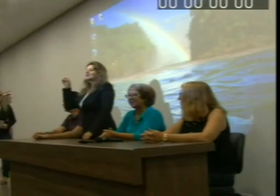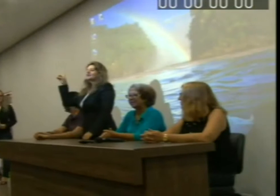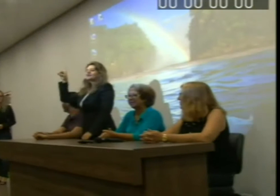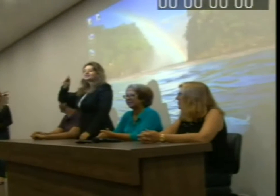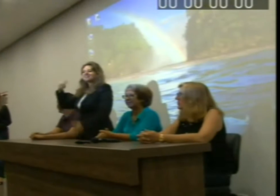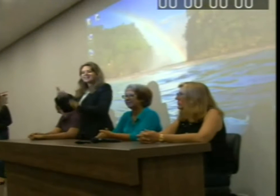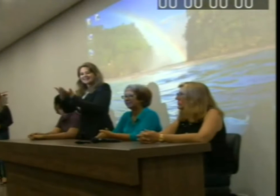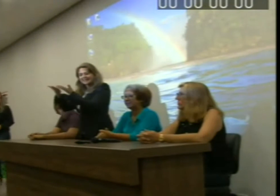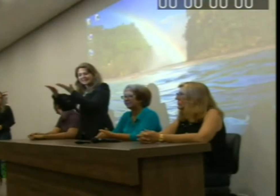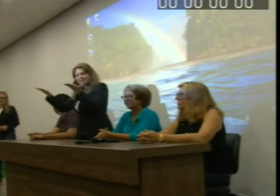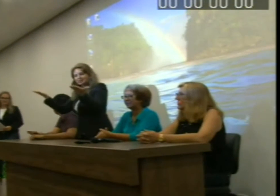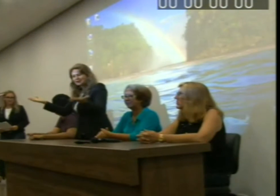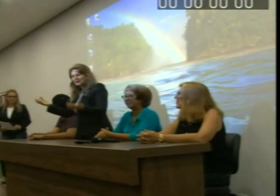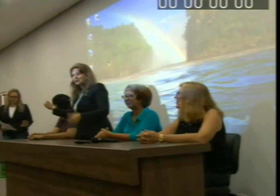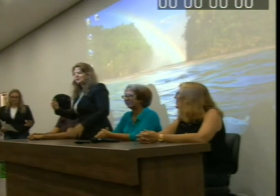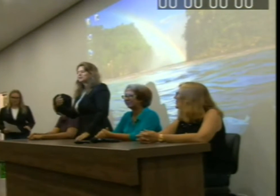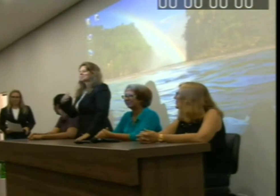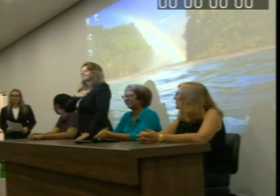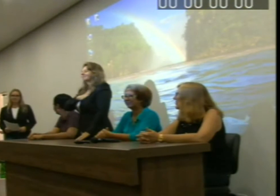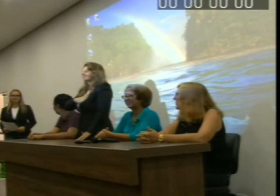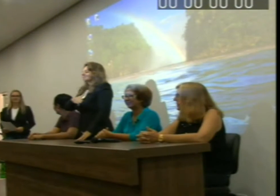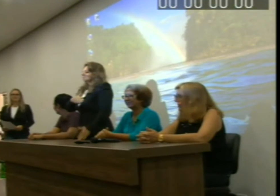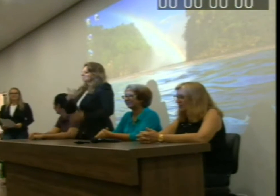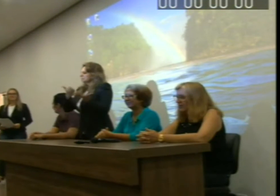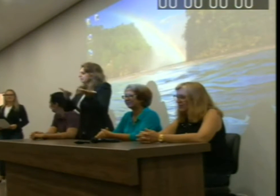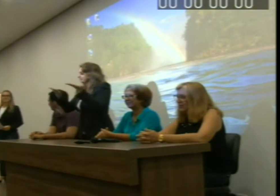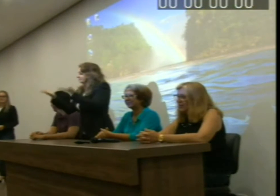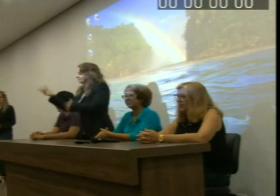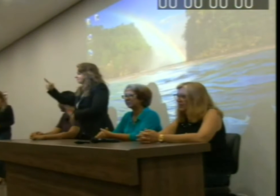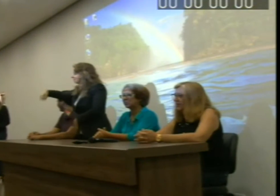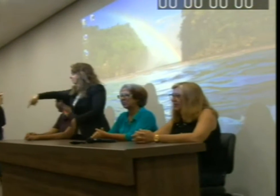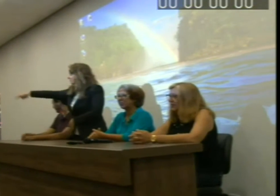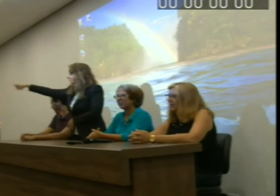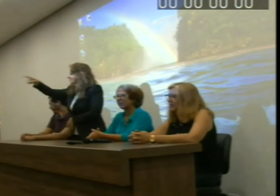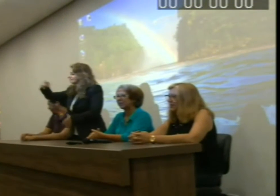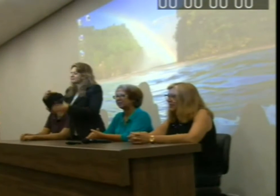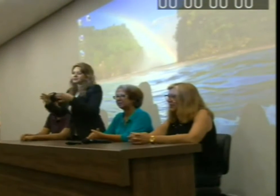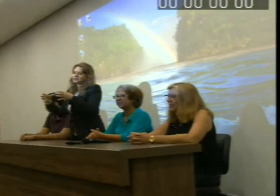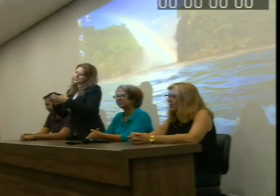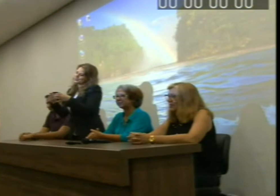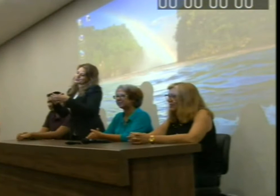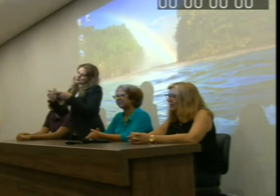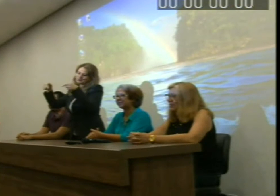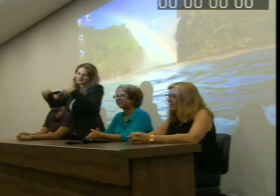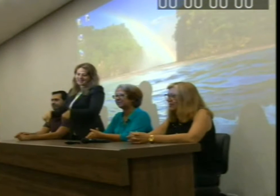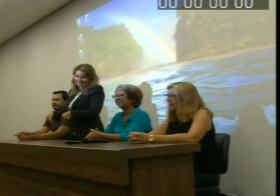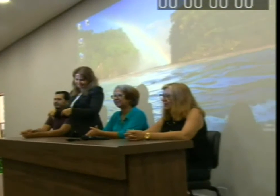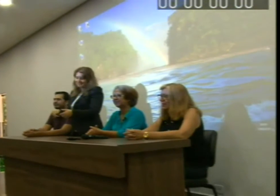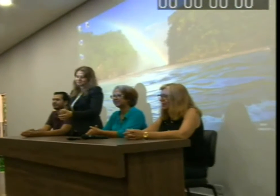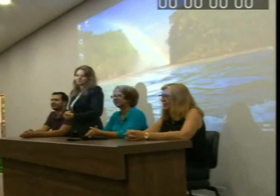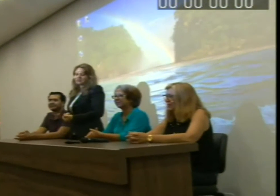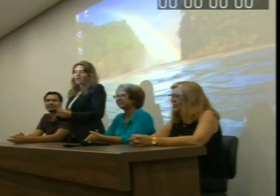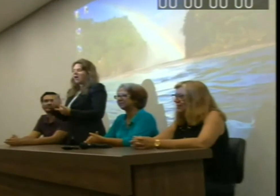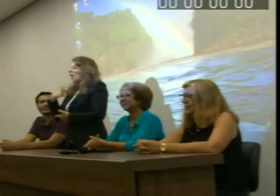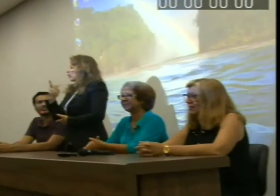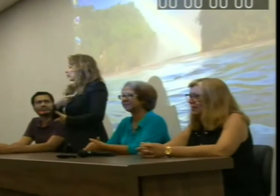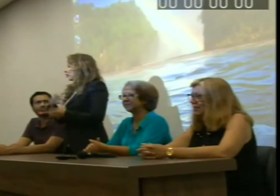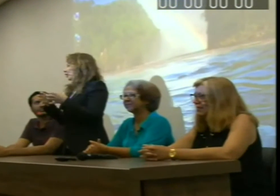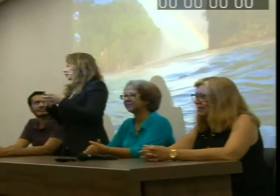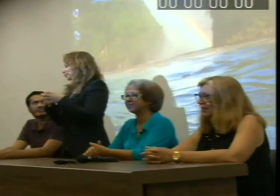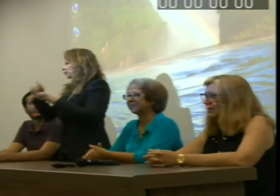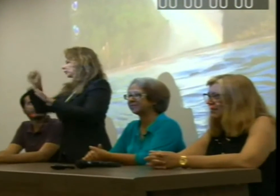sí Bom dia a todos vocês estou muito grata pela presença de todo o grupo aqui